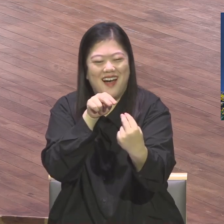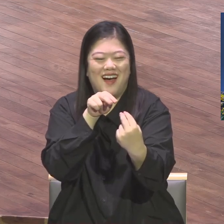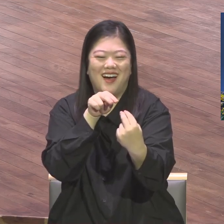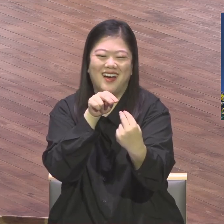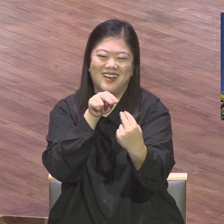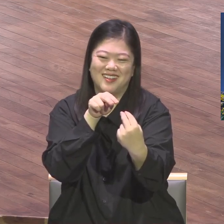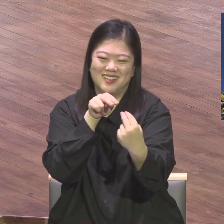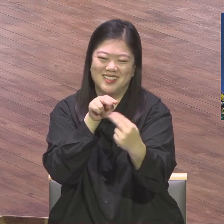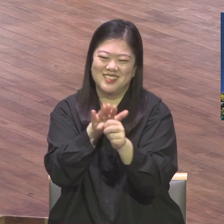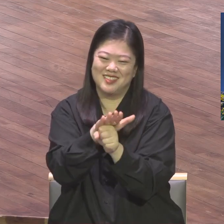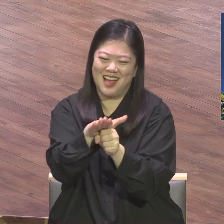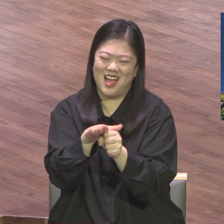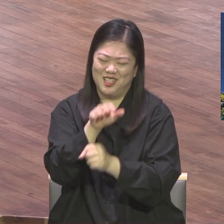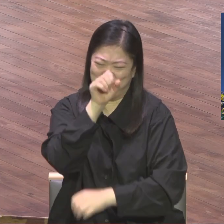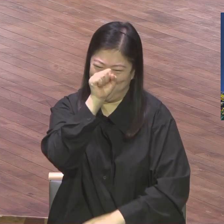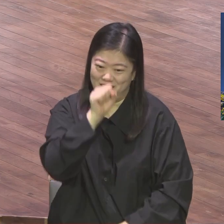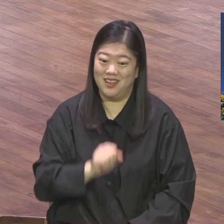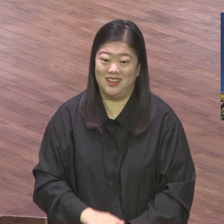우리가 좋아서